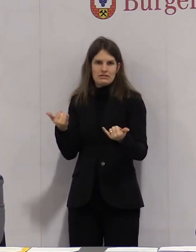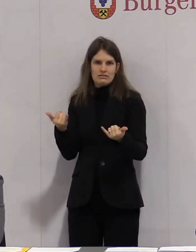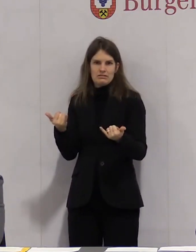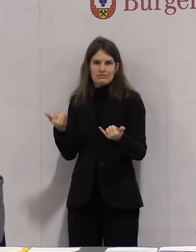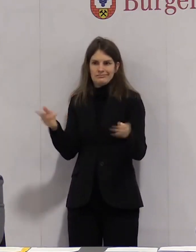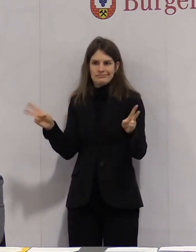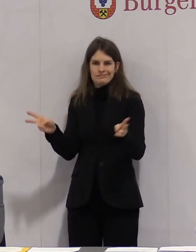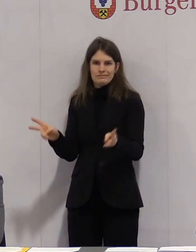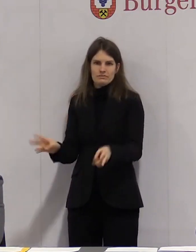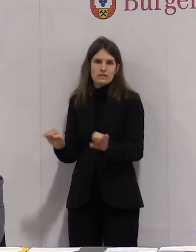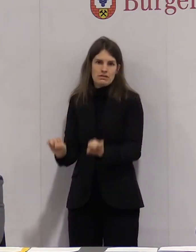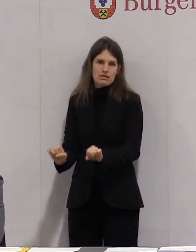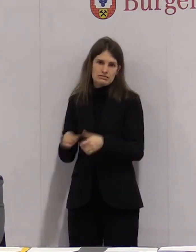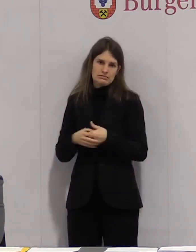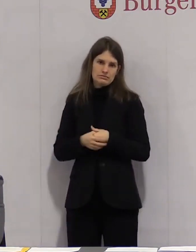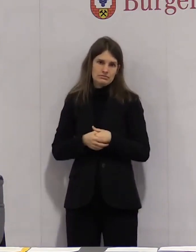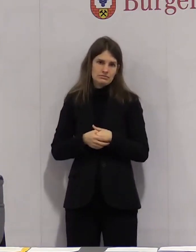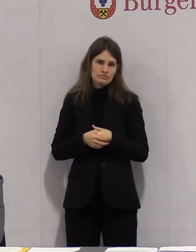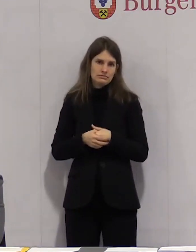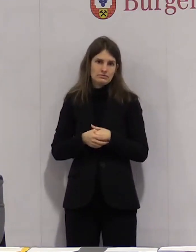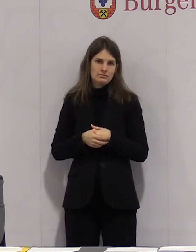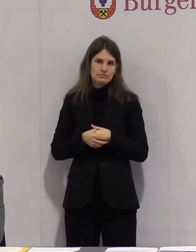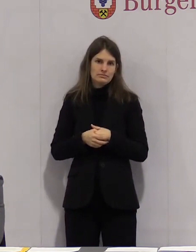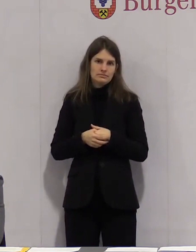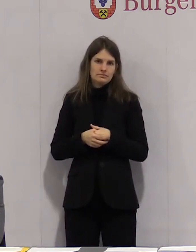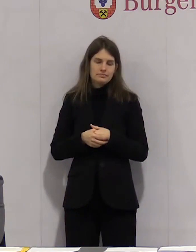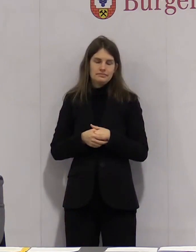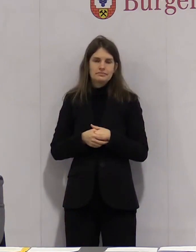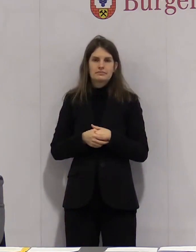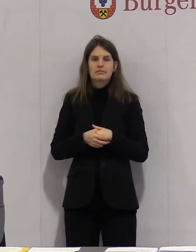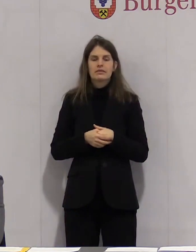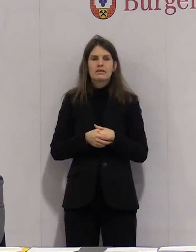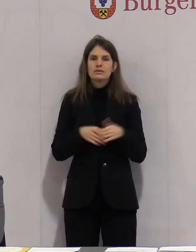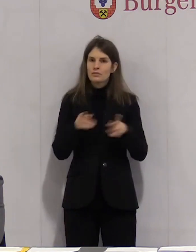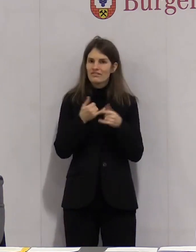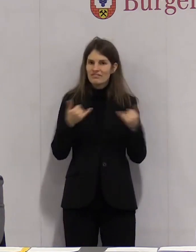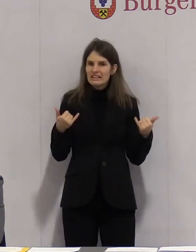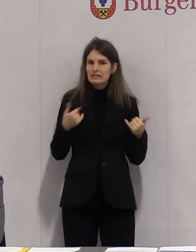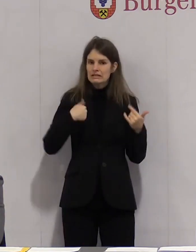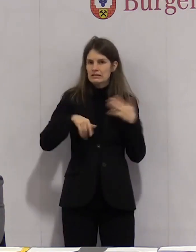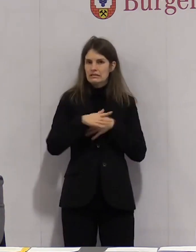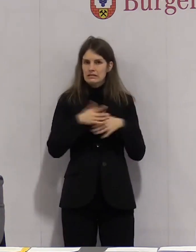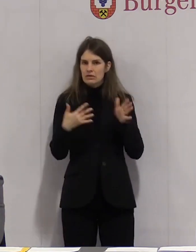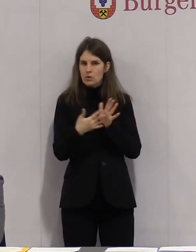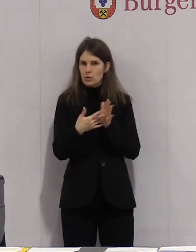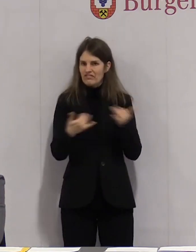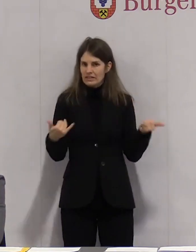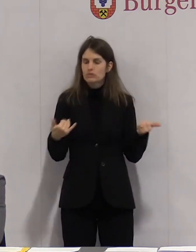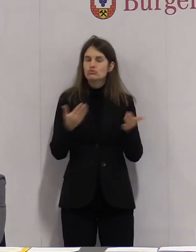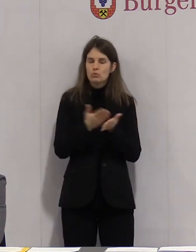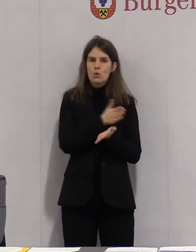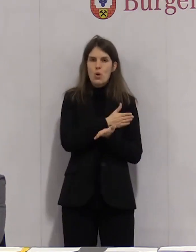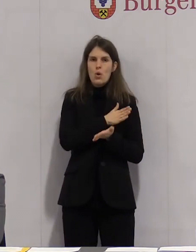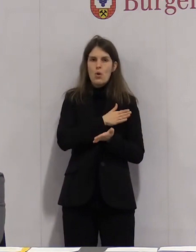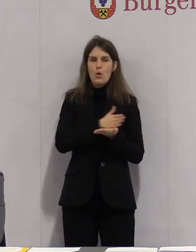ein gedenken das haben wir festgestellt es sind mit den ordnungsdiensten seit wochen unterwegs und